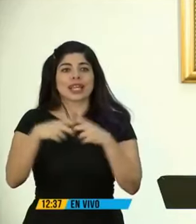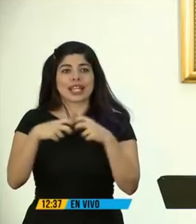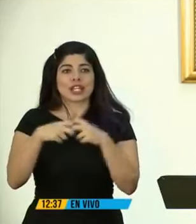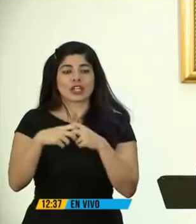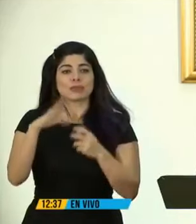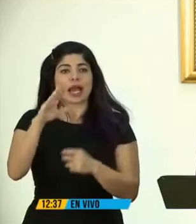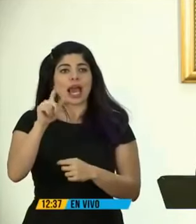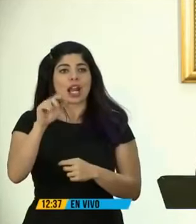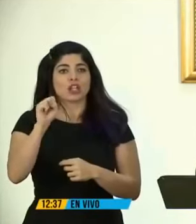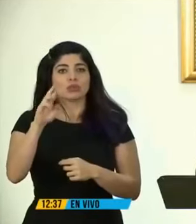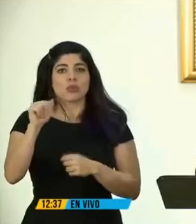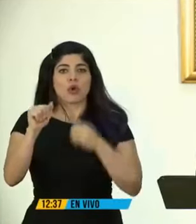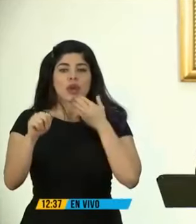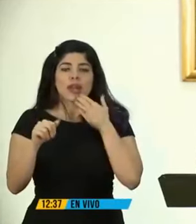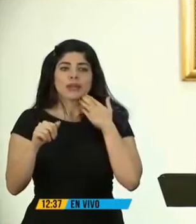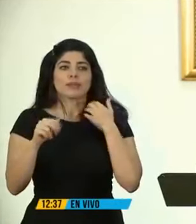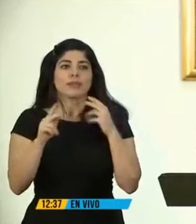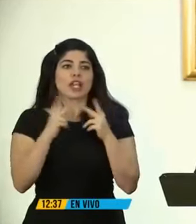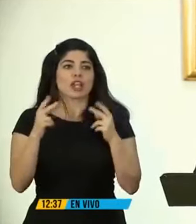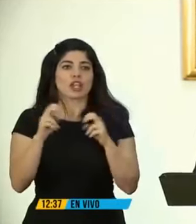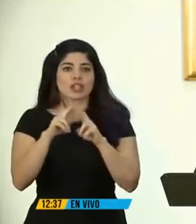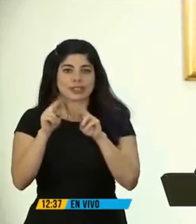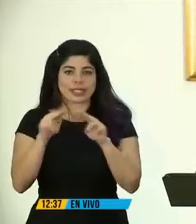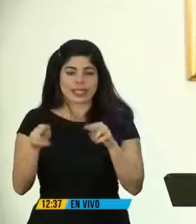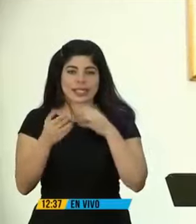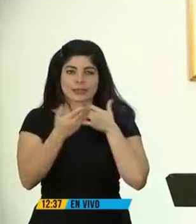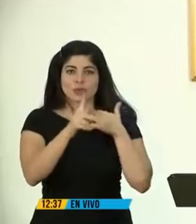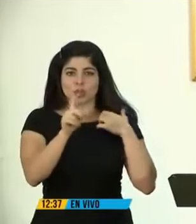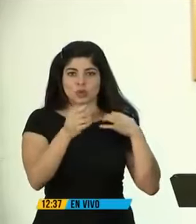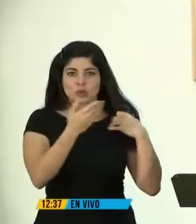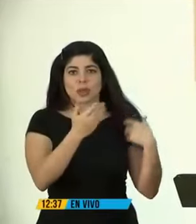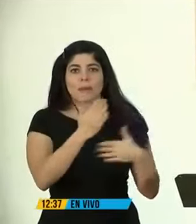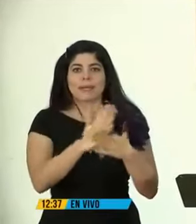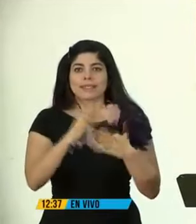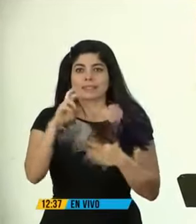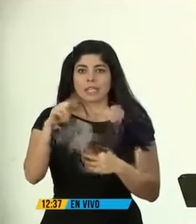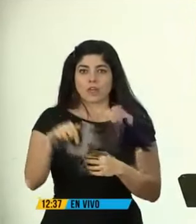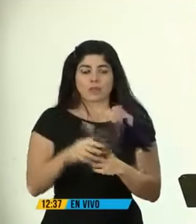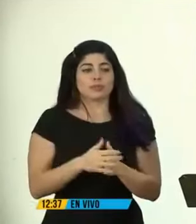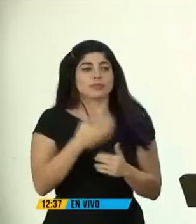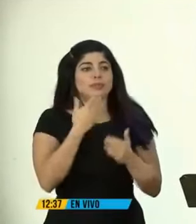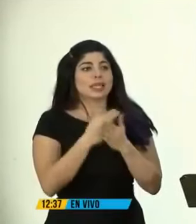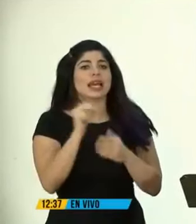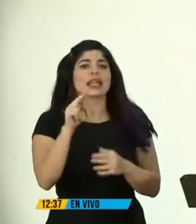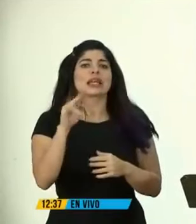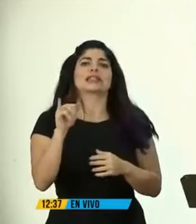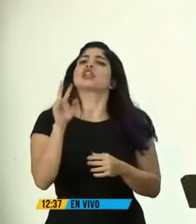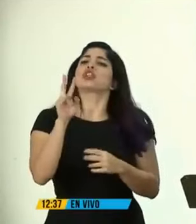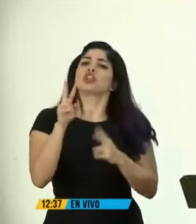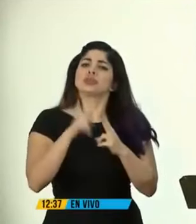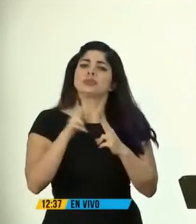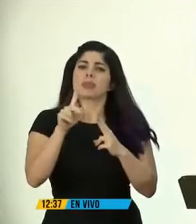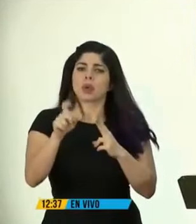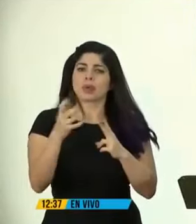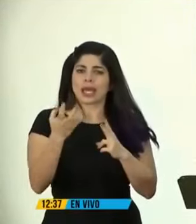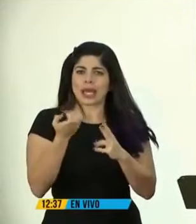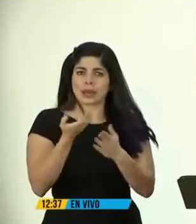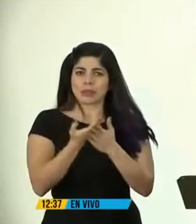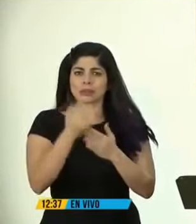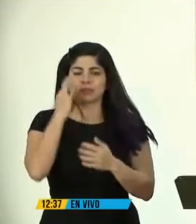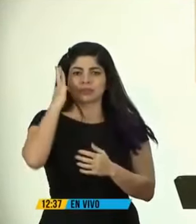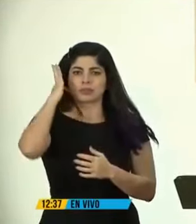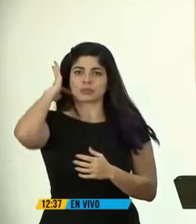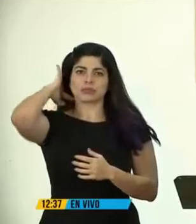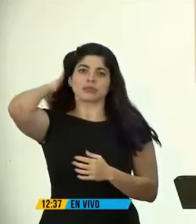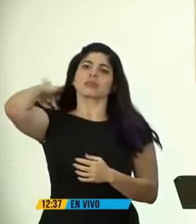Carlos Mora, por parte de los medios electrónicos de Cerro y su consulta. Muy buenas tardes. Gracias, doña Nancy. Son dos consultas que queremos plantearle. Una,